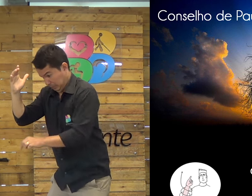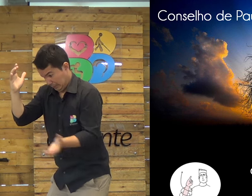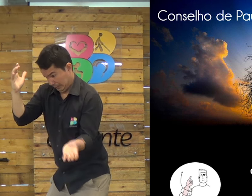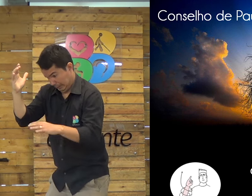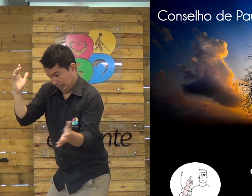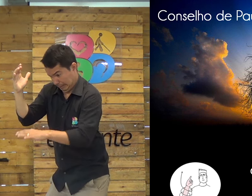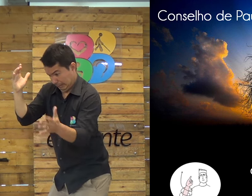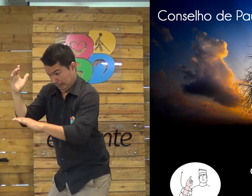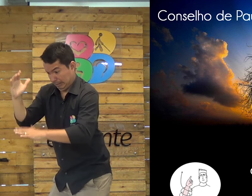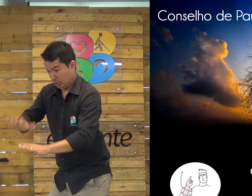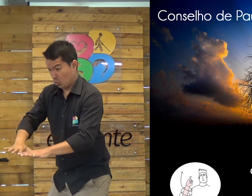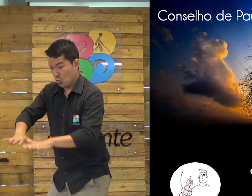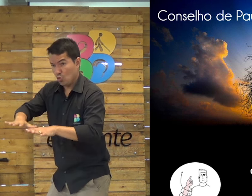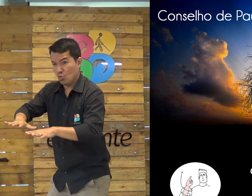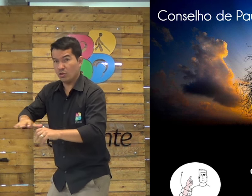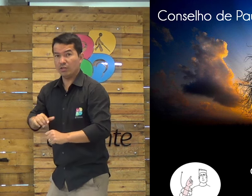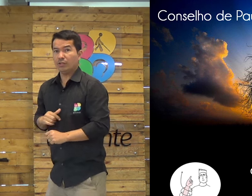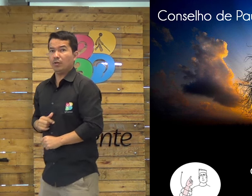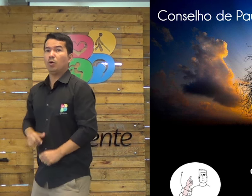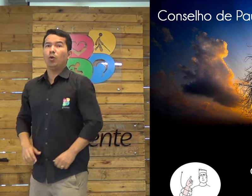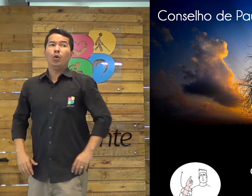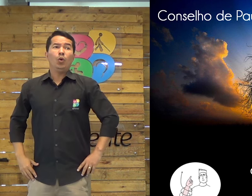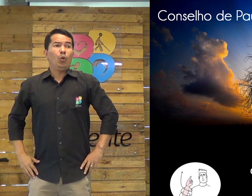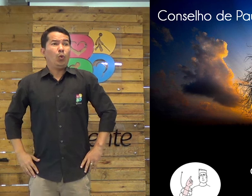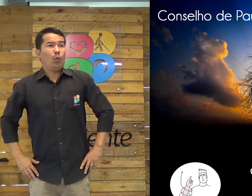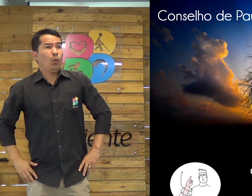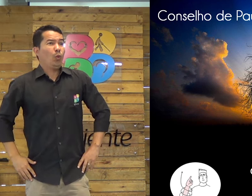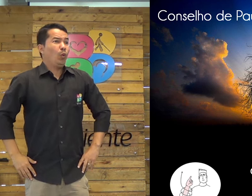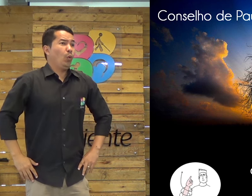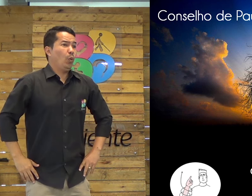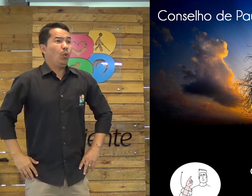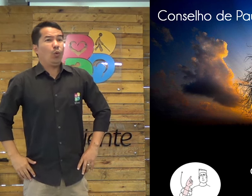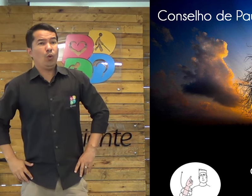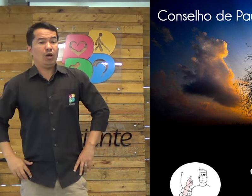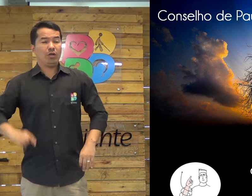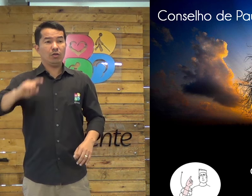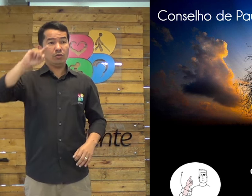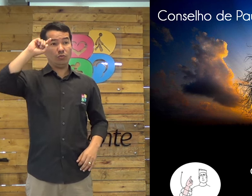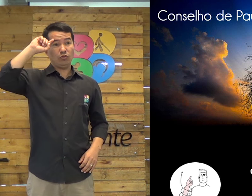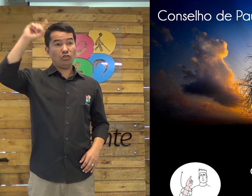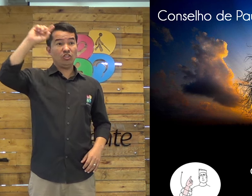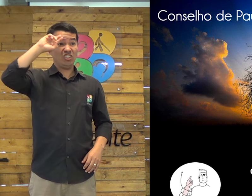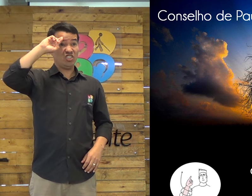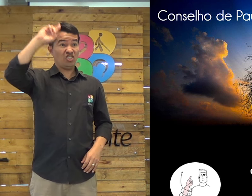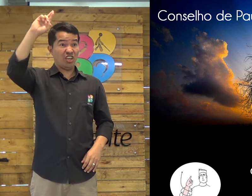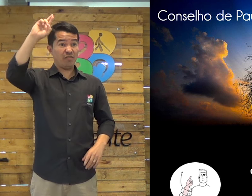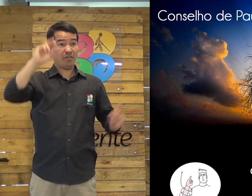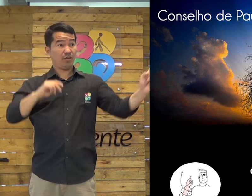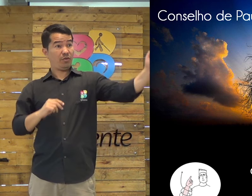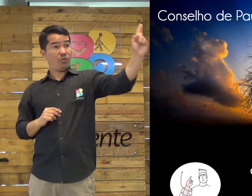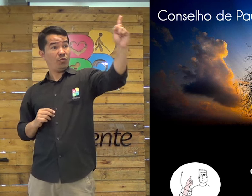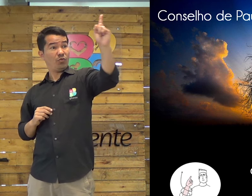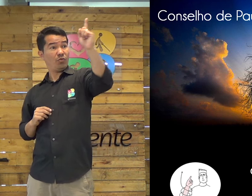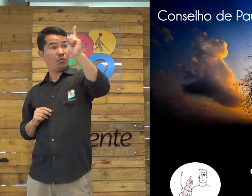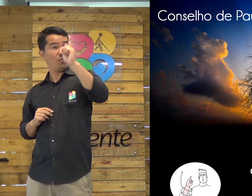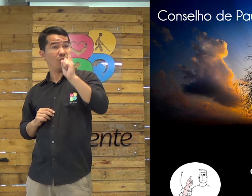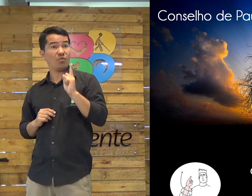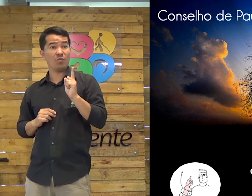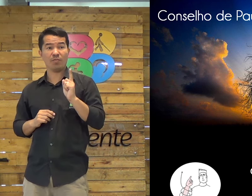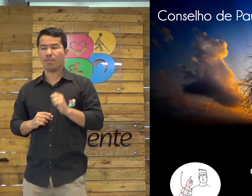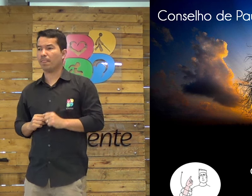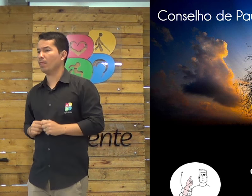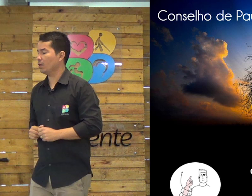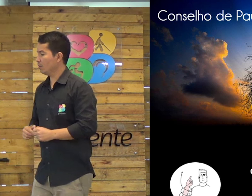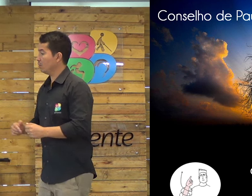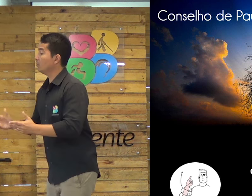de uma árvore. E deixou o dinheiro lá, enterrado. Ficou aliviada, não estava bem guardada. E um dia,